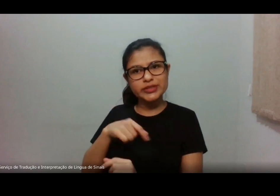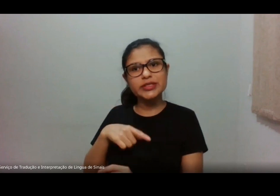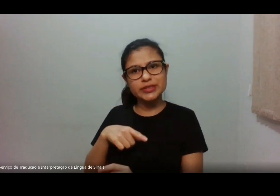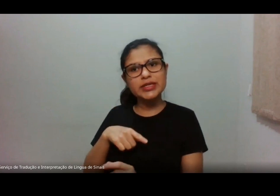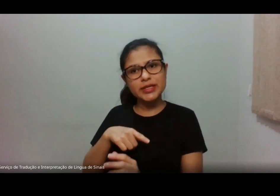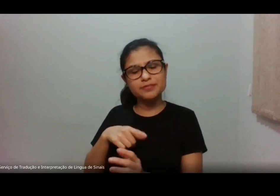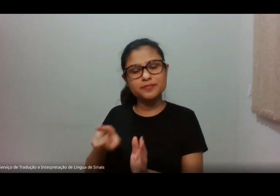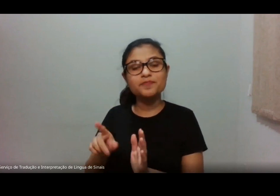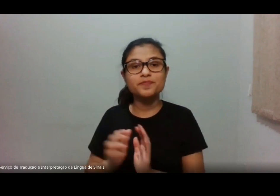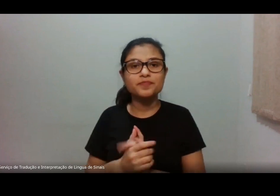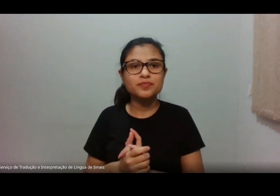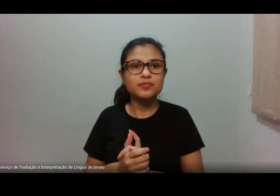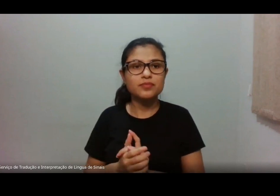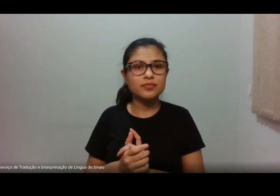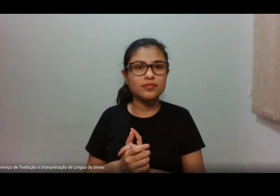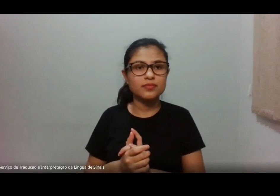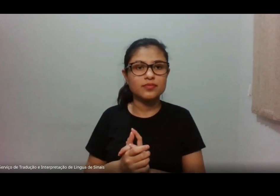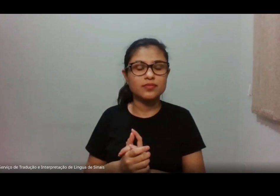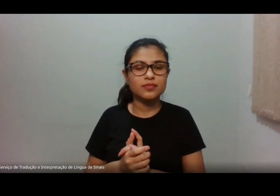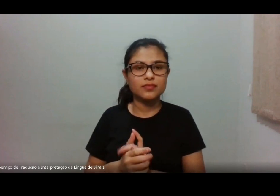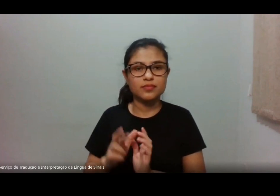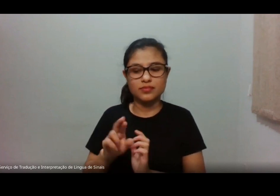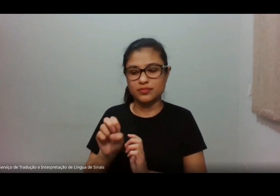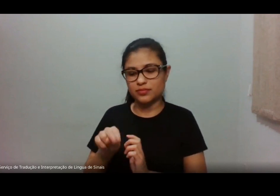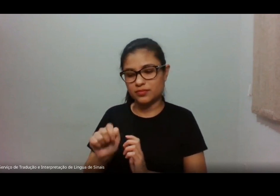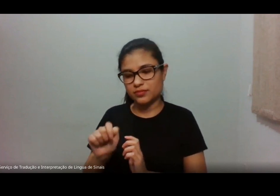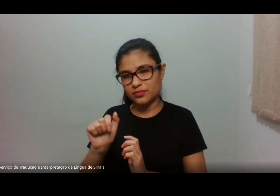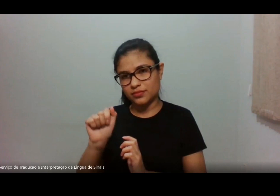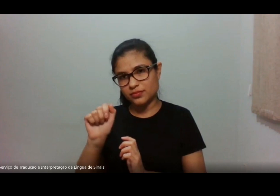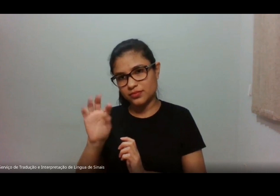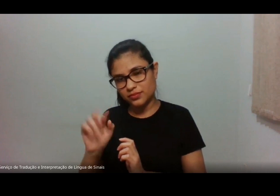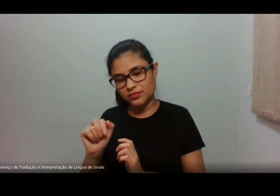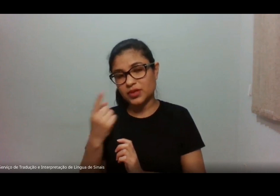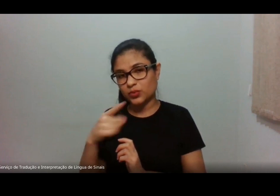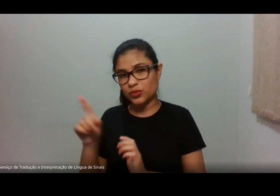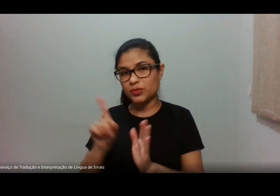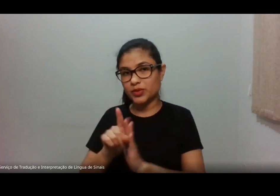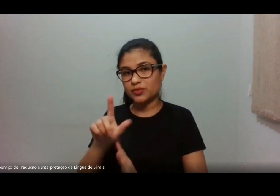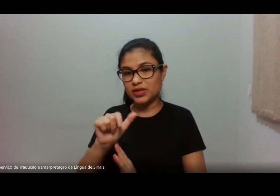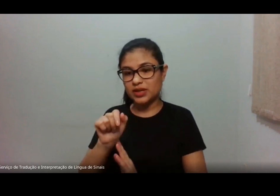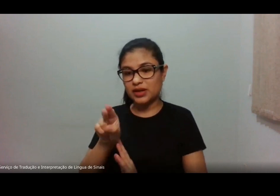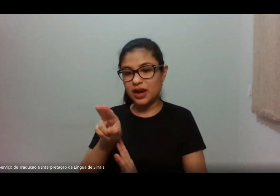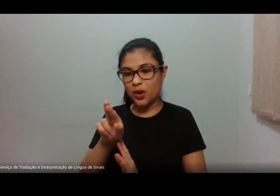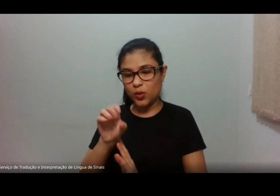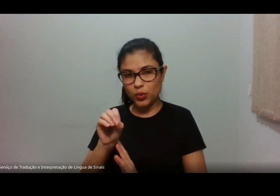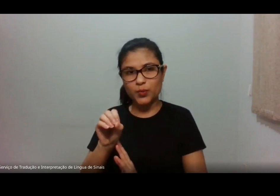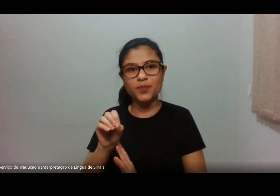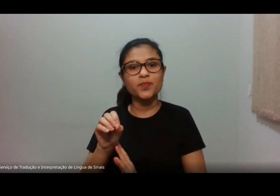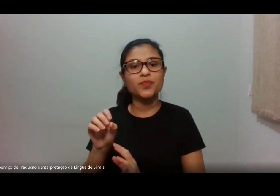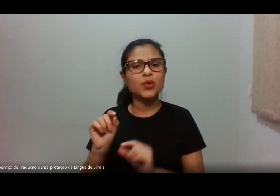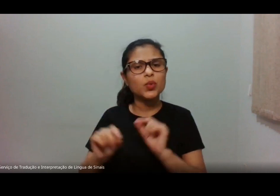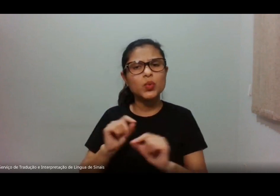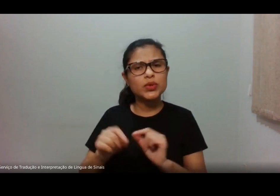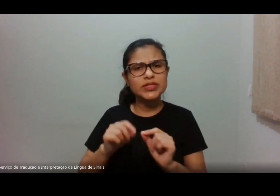E, por fim, a última pergunta é do Lauro Tamires, que é, Fernanda, e a quem se referiria